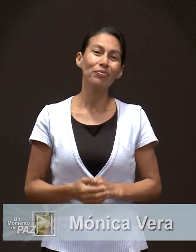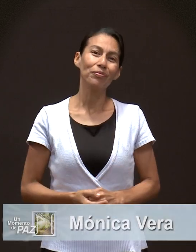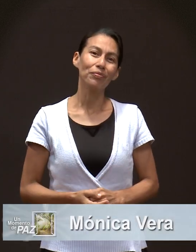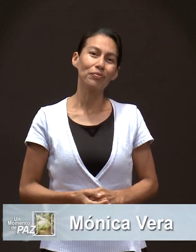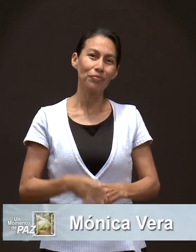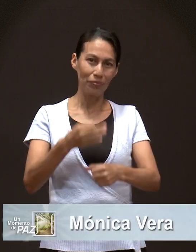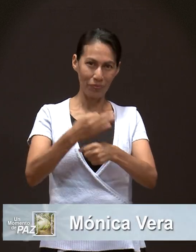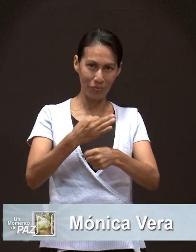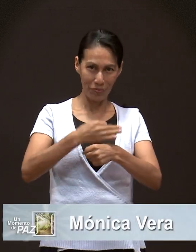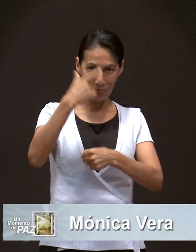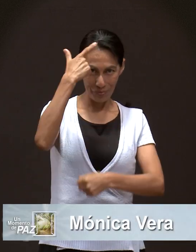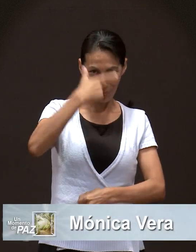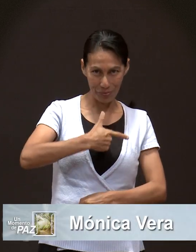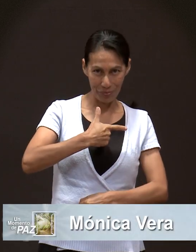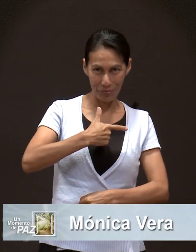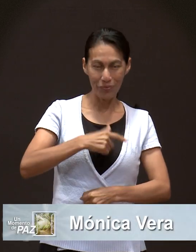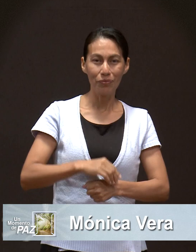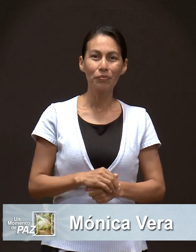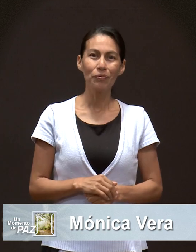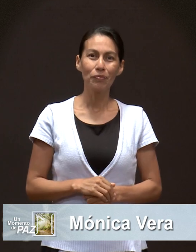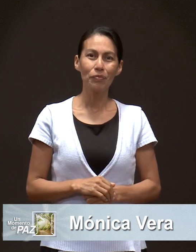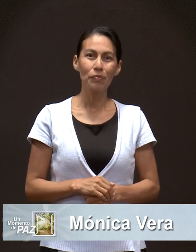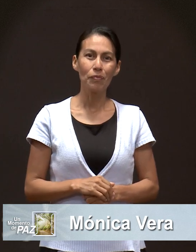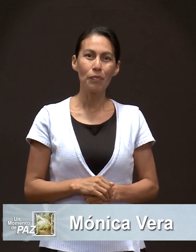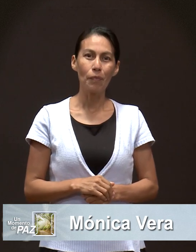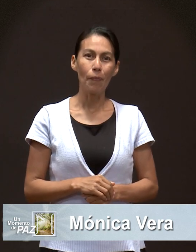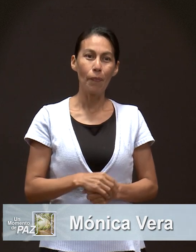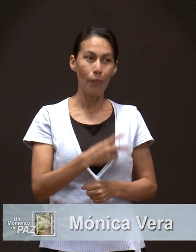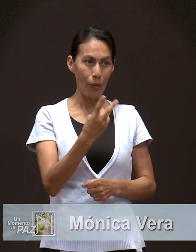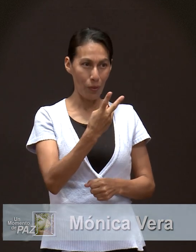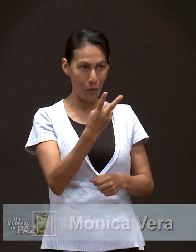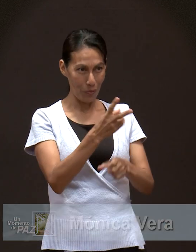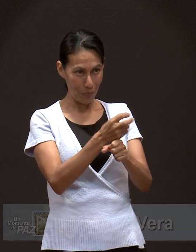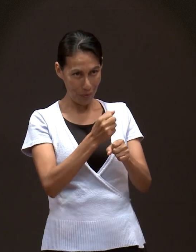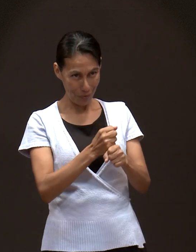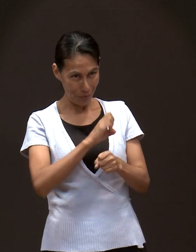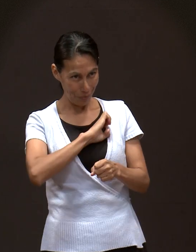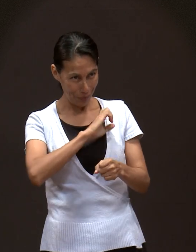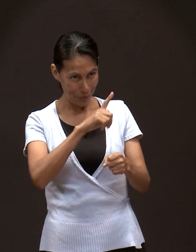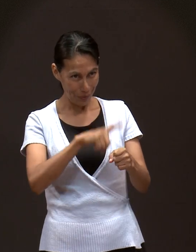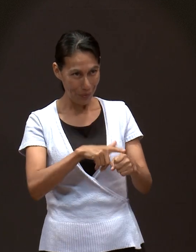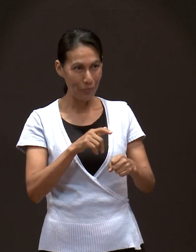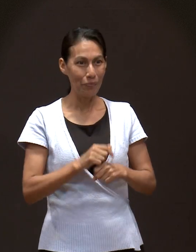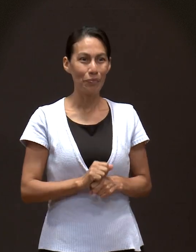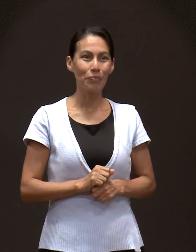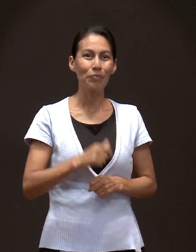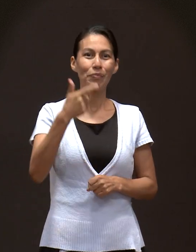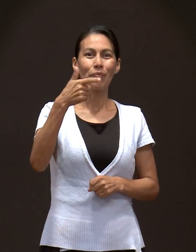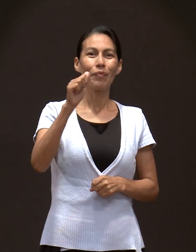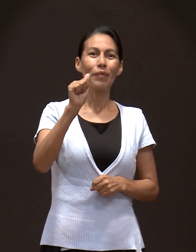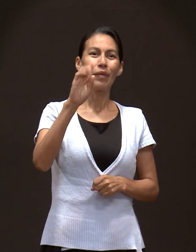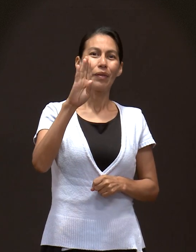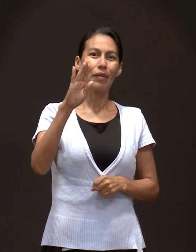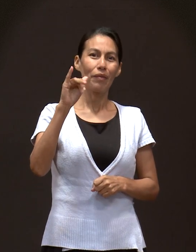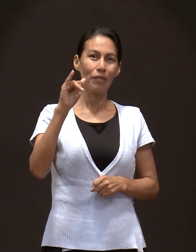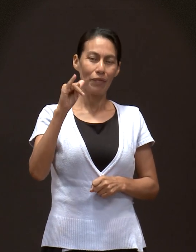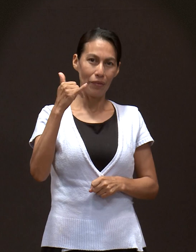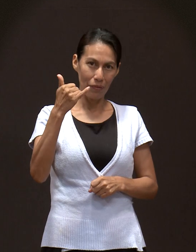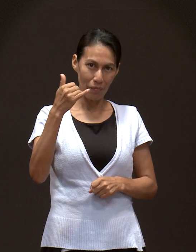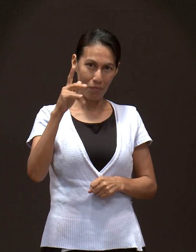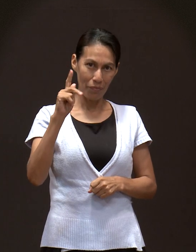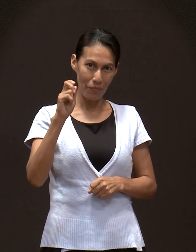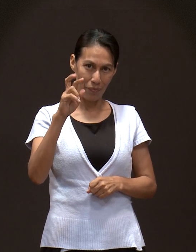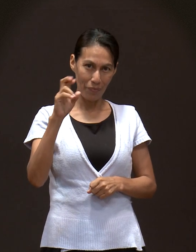puede lograr. Esta noche tenemos dos invitados especiales, Gaby